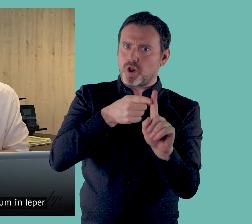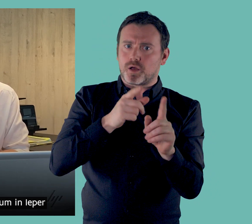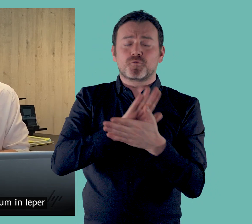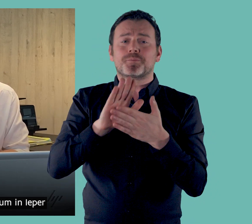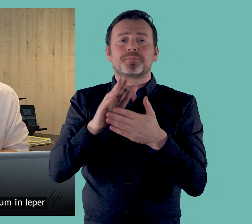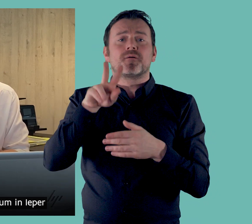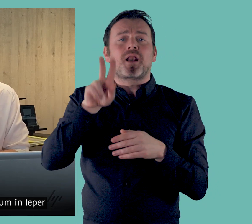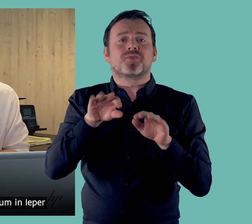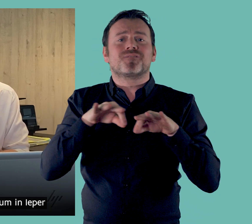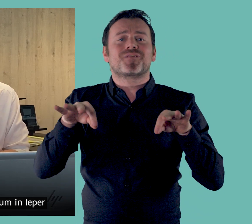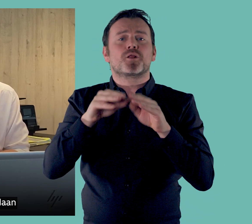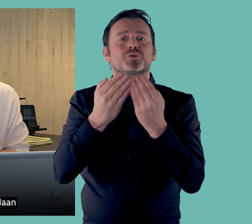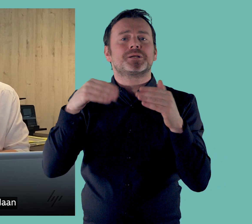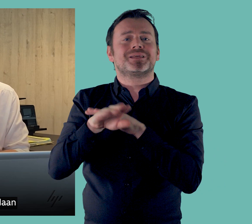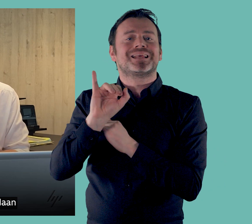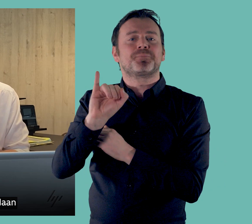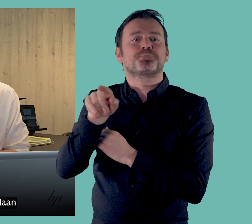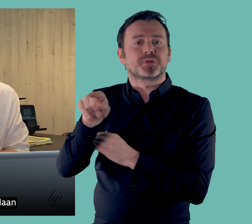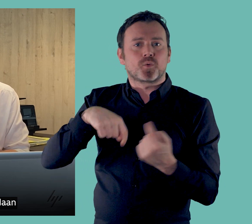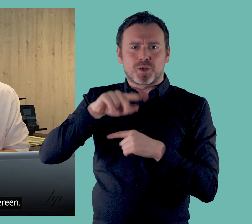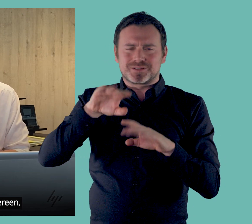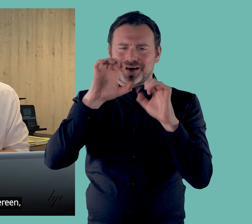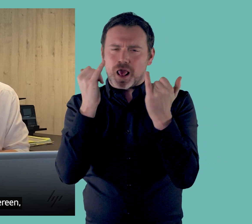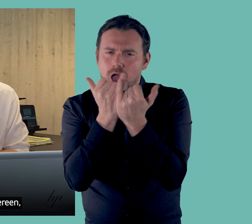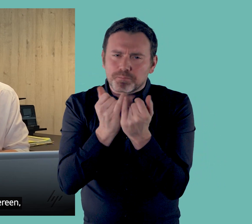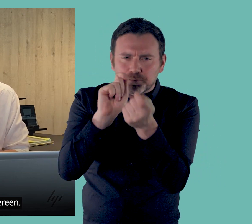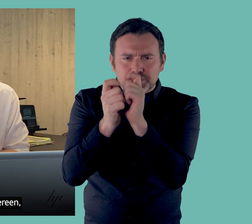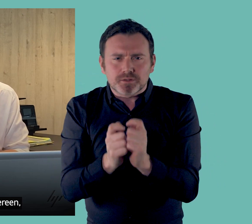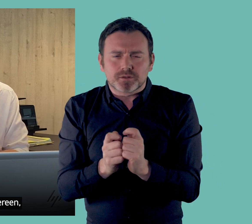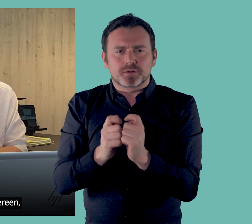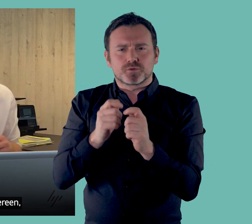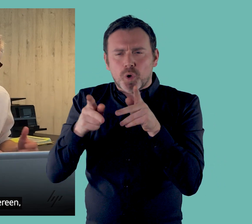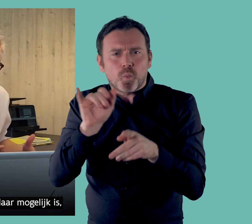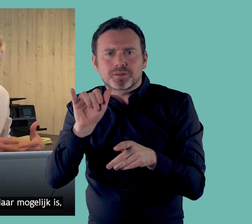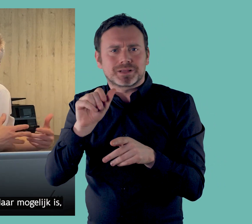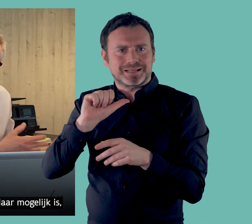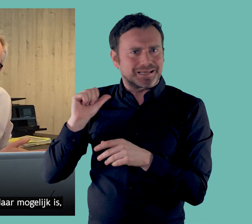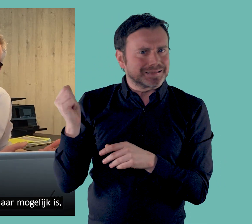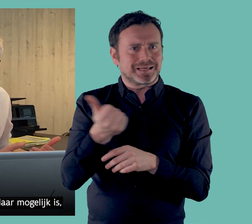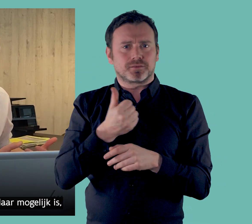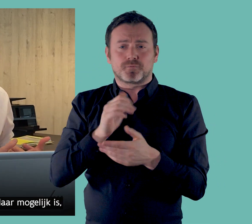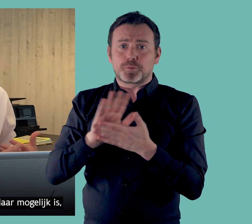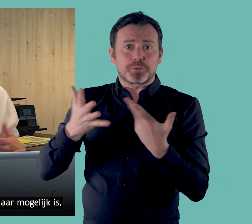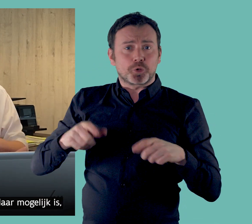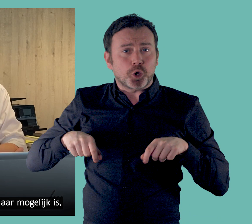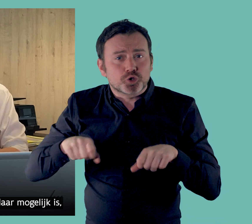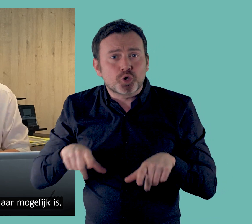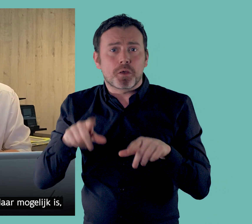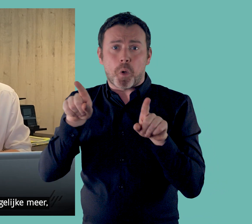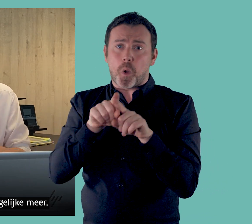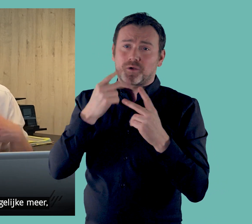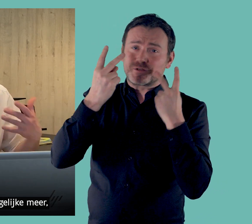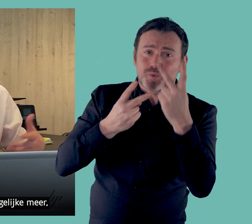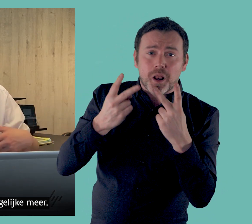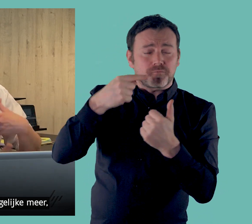Flanders Fields Museum in Ieper heel wat werken gedaan om te zorgen dat iedereen, niet alleen het rolstoelgebruik daar mogelijk is,